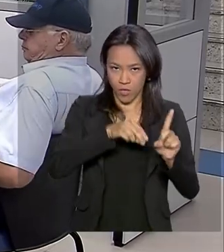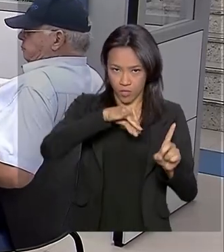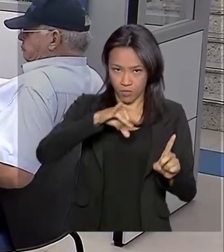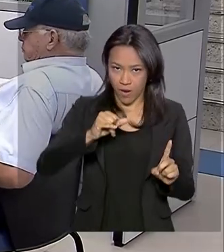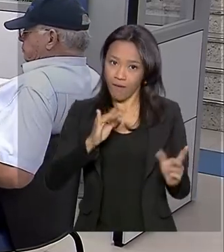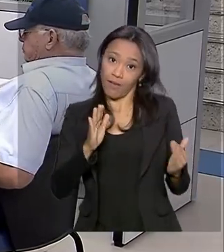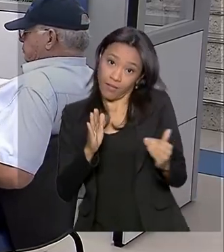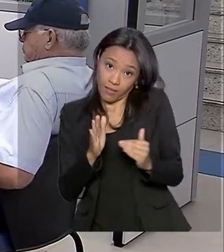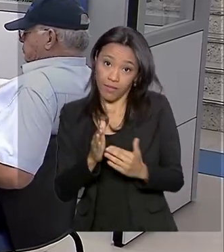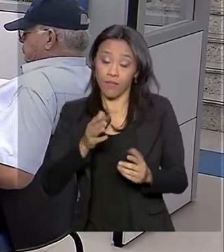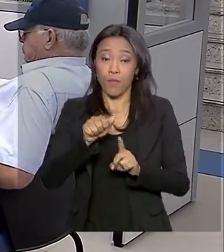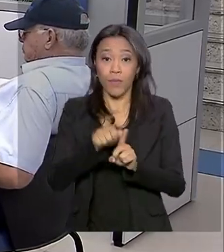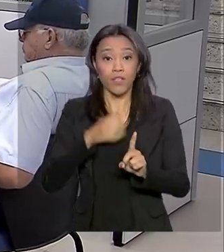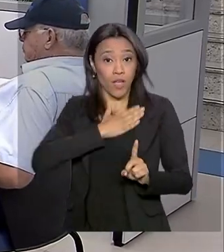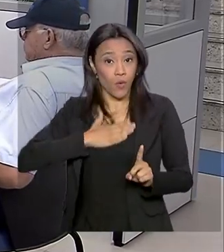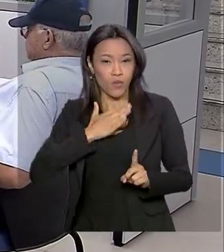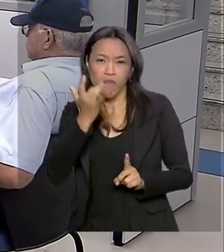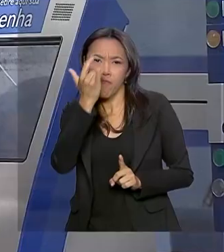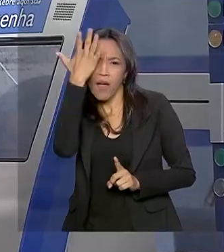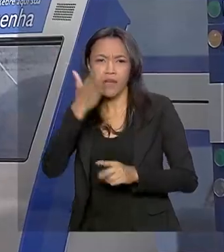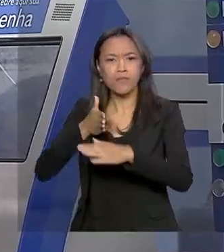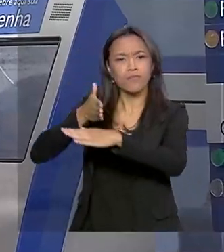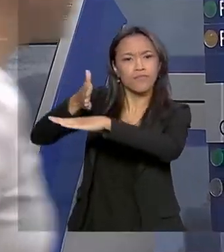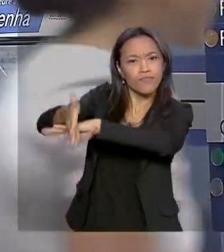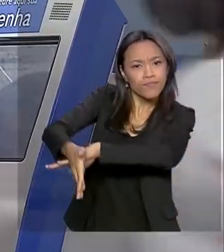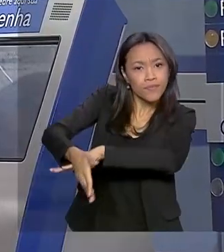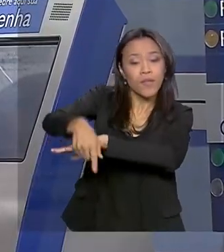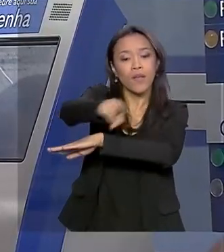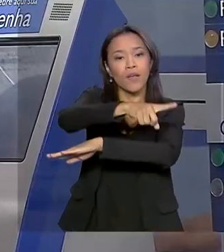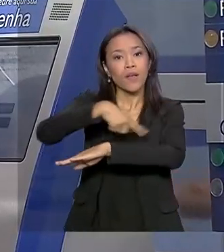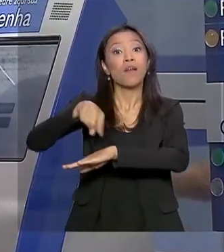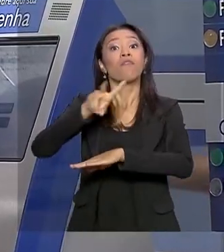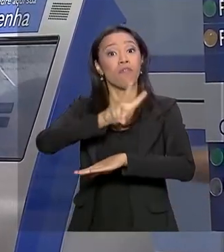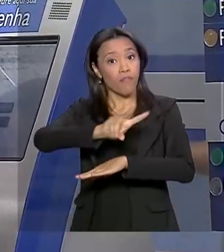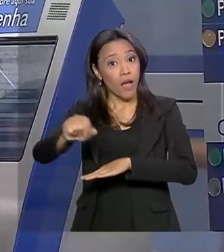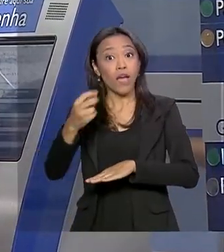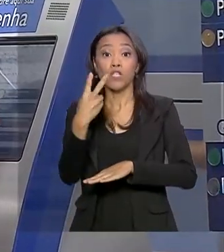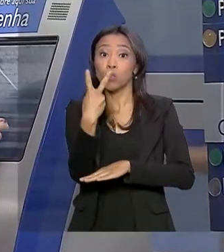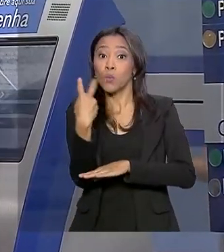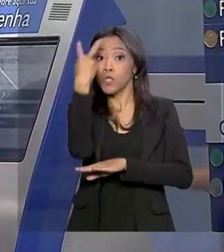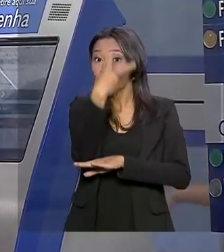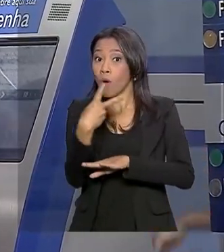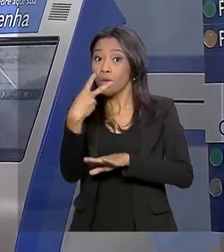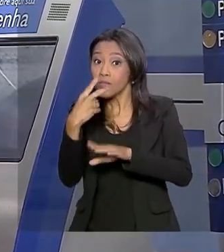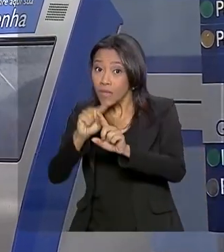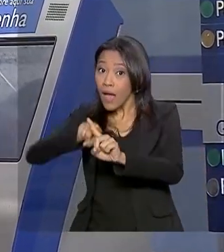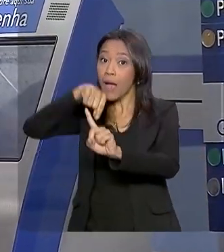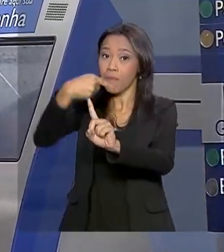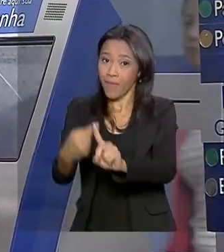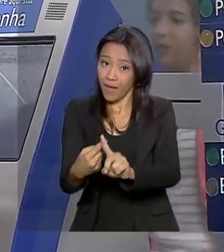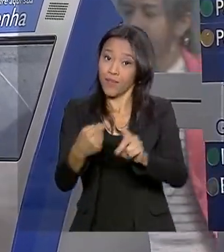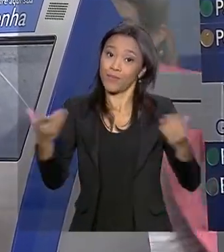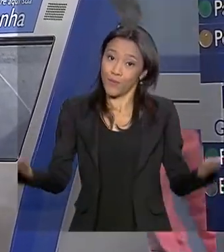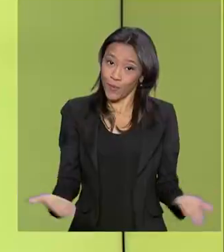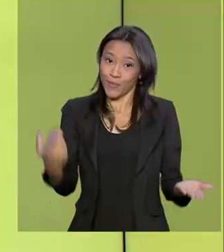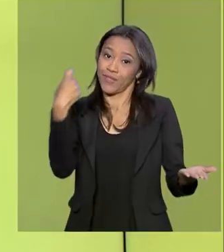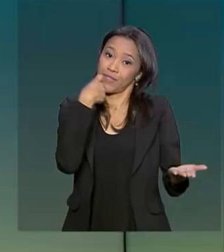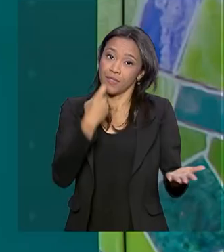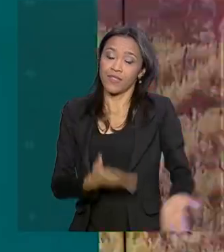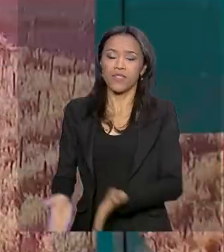para facilitar o atendimento às agências do banco vão funcionar duas horas a mais nesta sexta feira